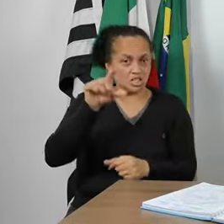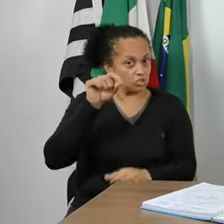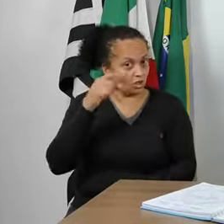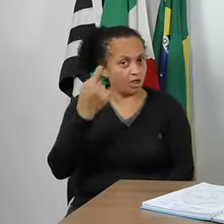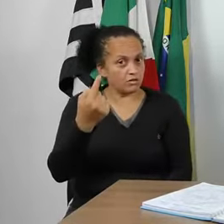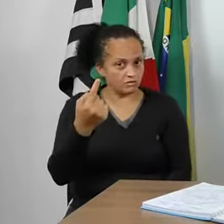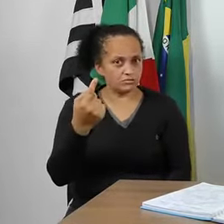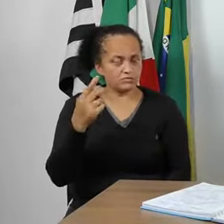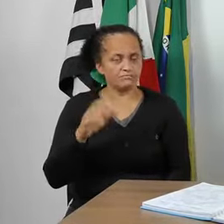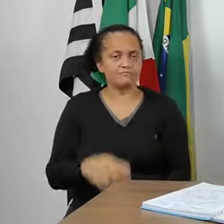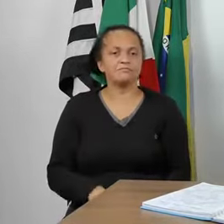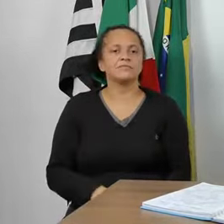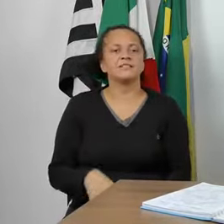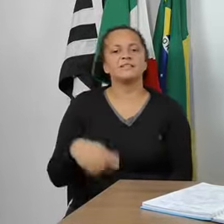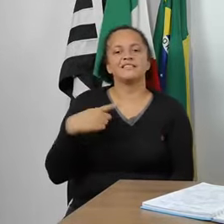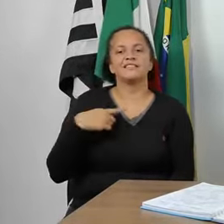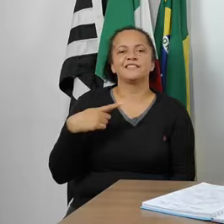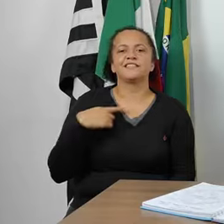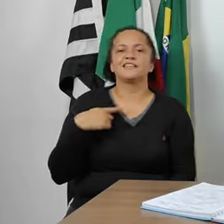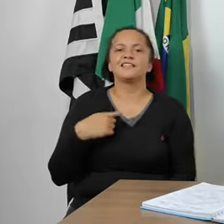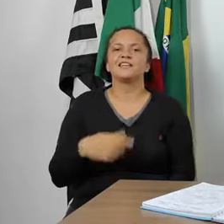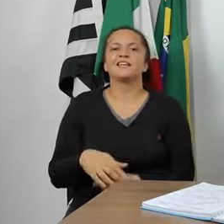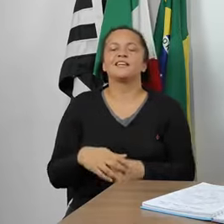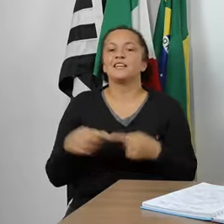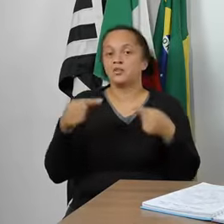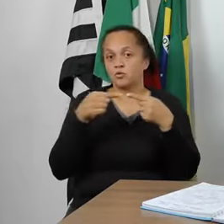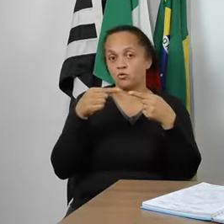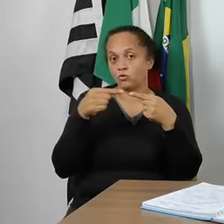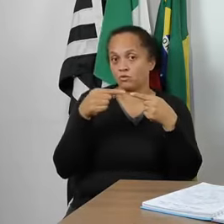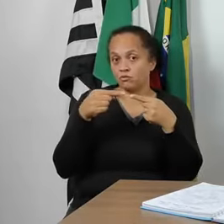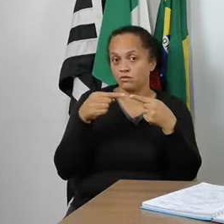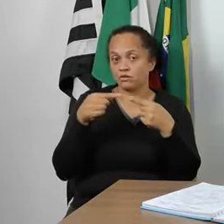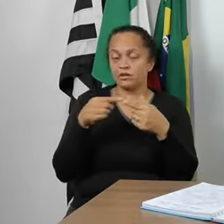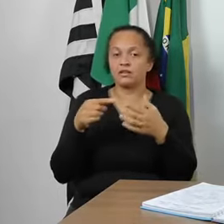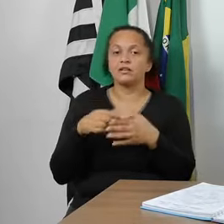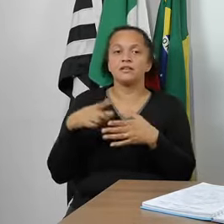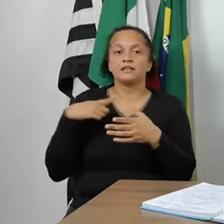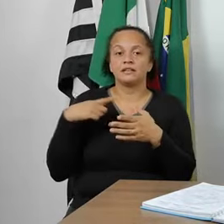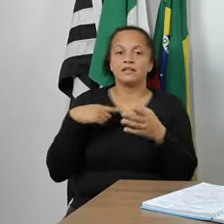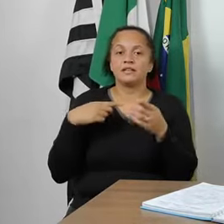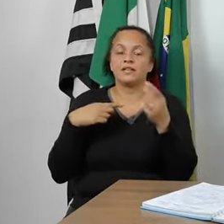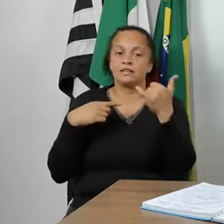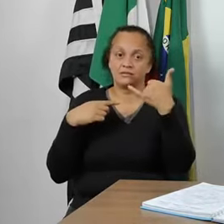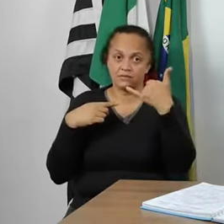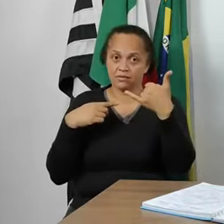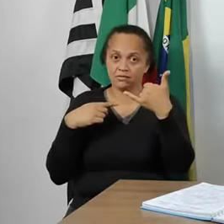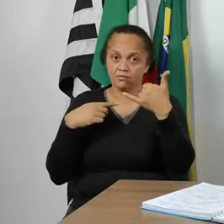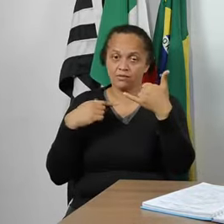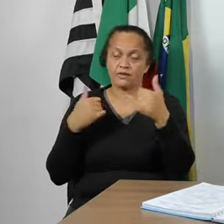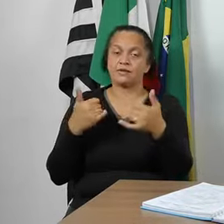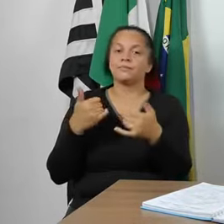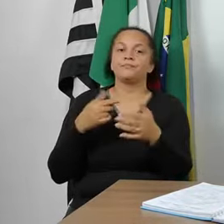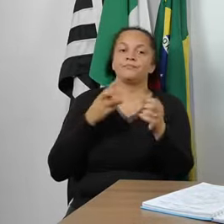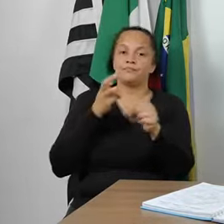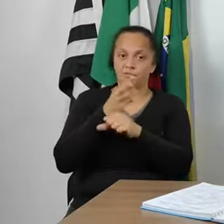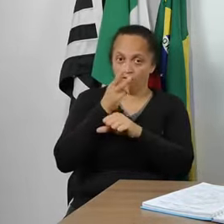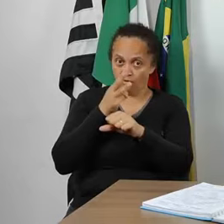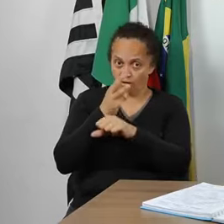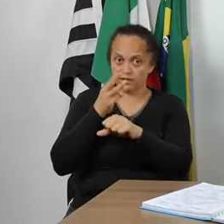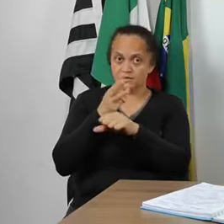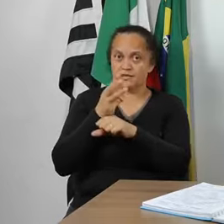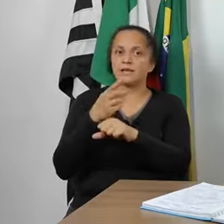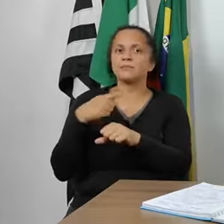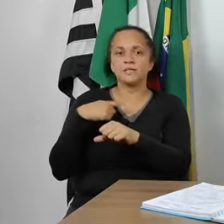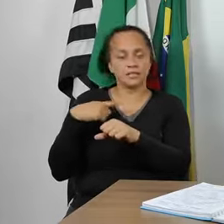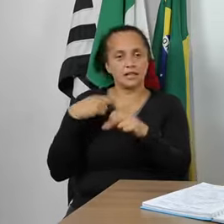Tem meu contato nas redes sociais, nos avisos, né, que o pastor Fernando passa pelo status do WhatsApp, tem meu